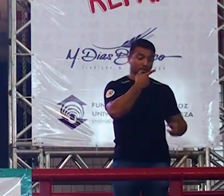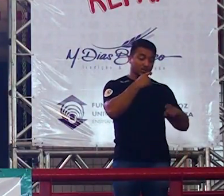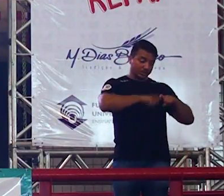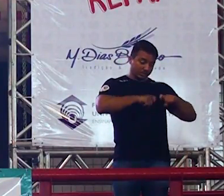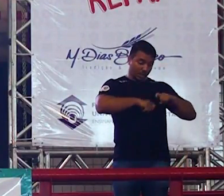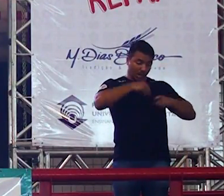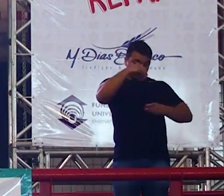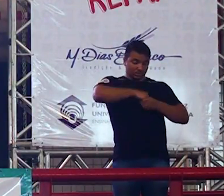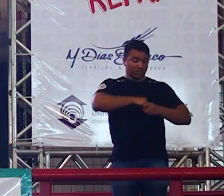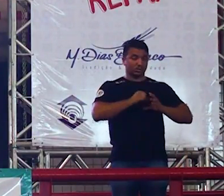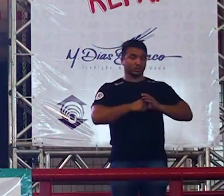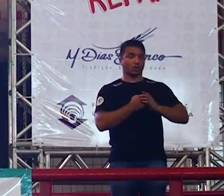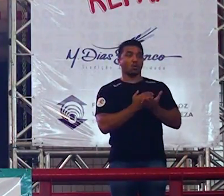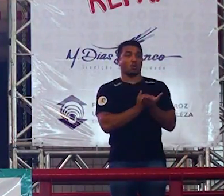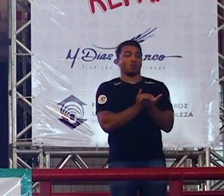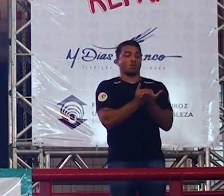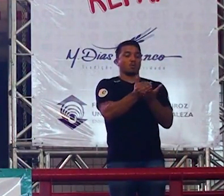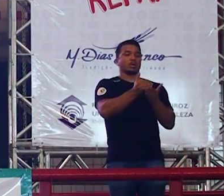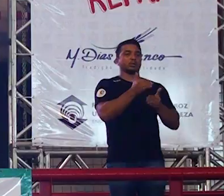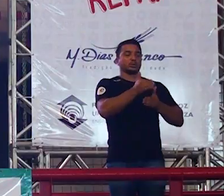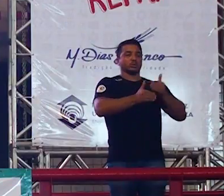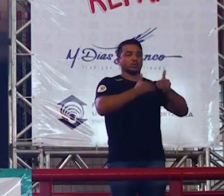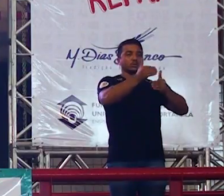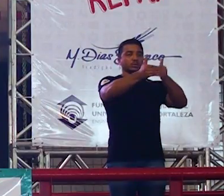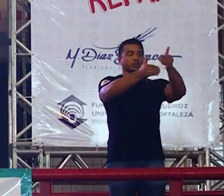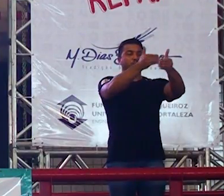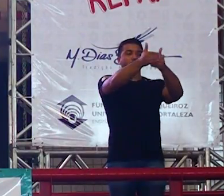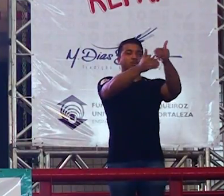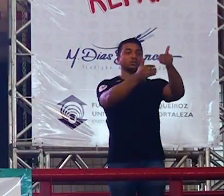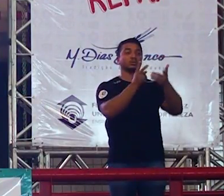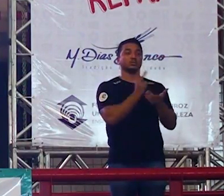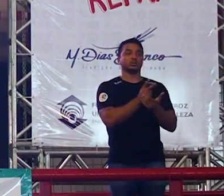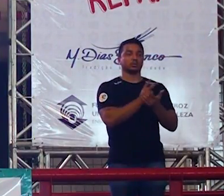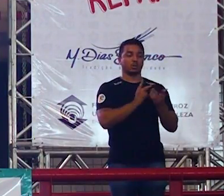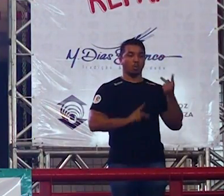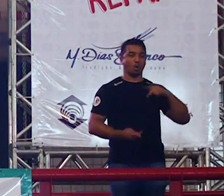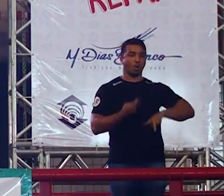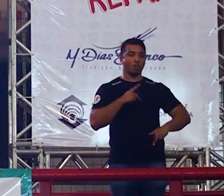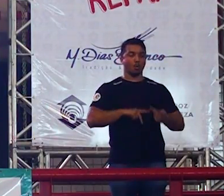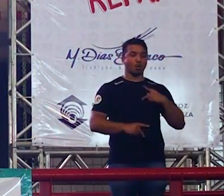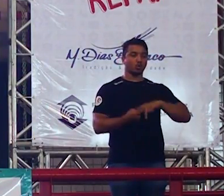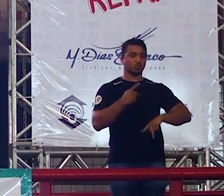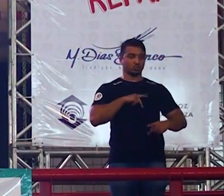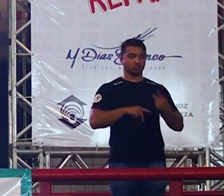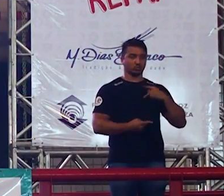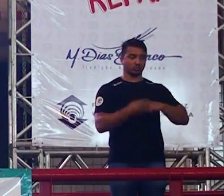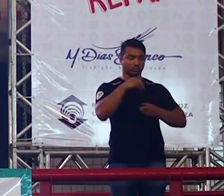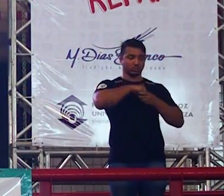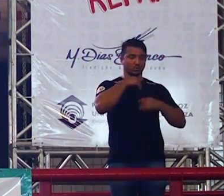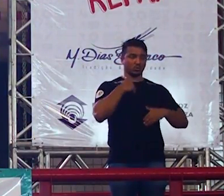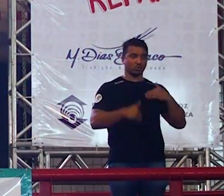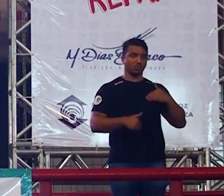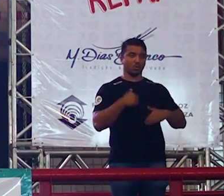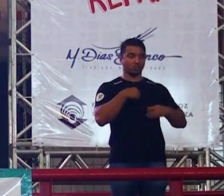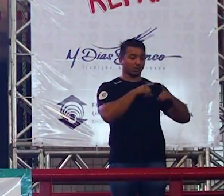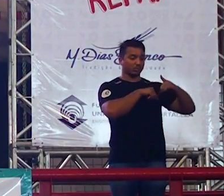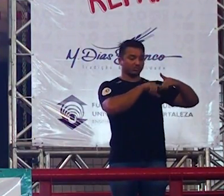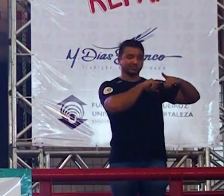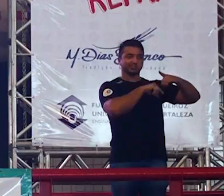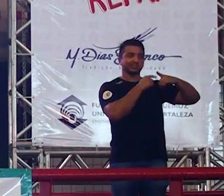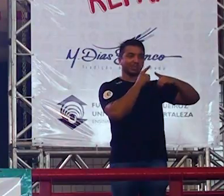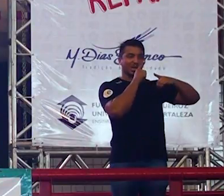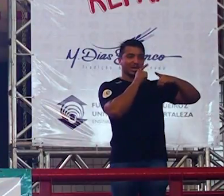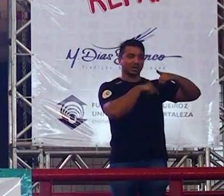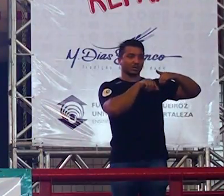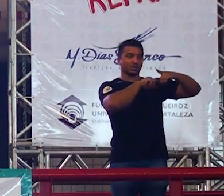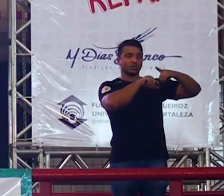sexuais, elas são ativadas a produzir intensamente os seus hormônios sexuais. O testículo, ele passa a